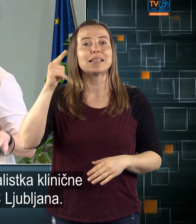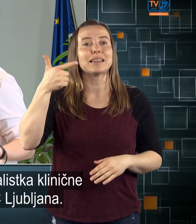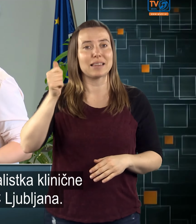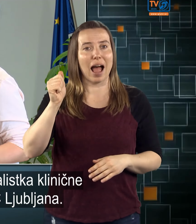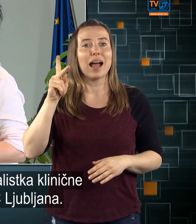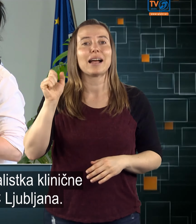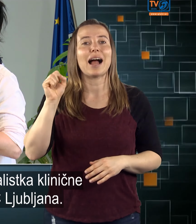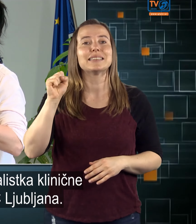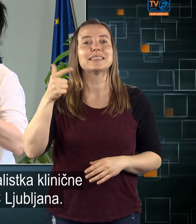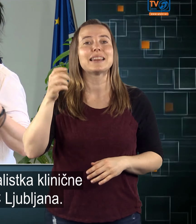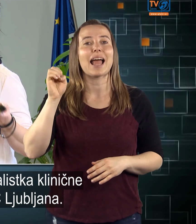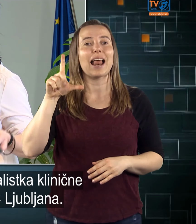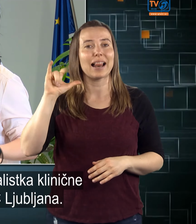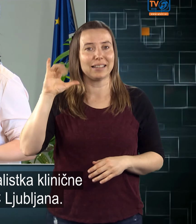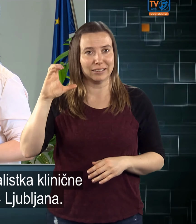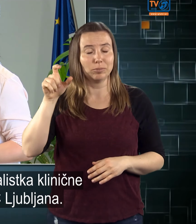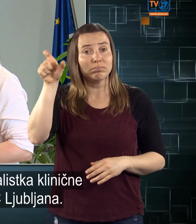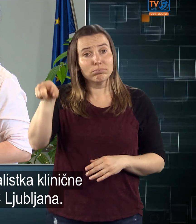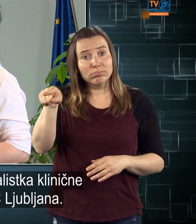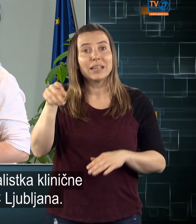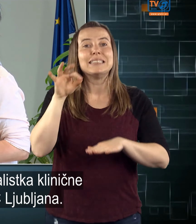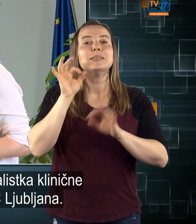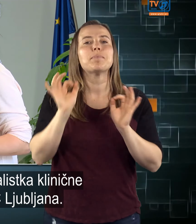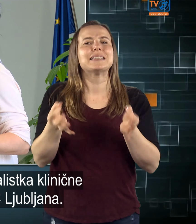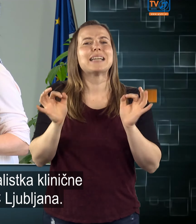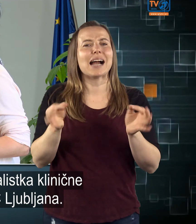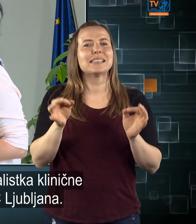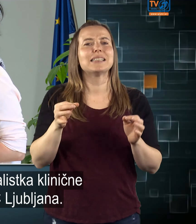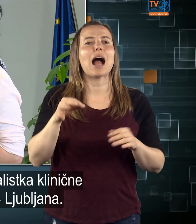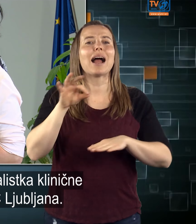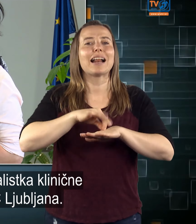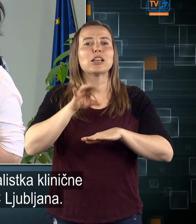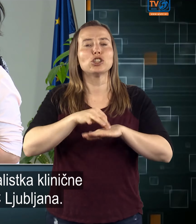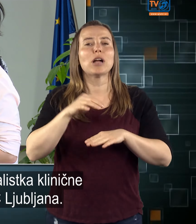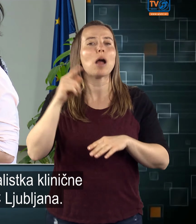specialistka klinične logopedije iz UKC Ljubljana.